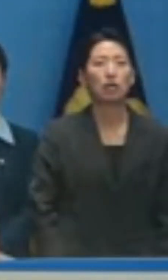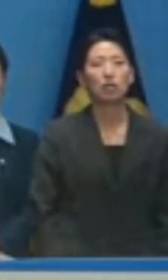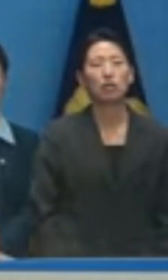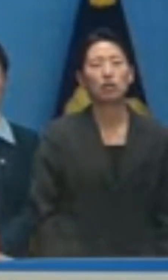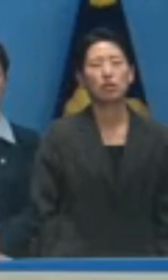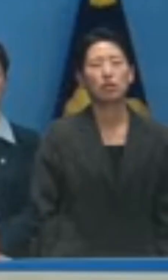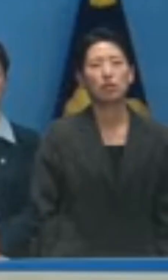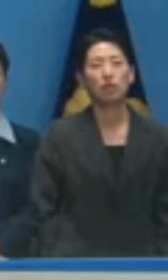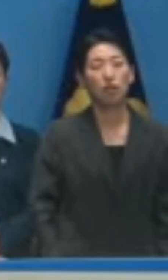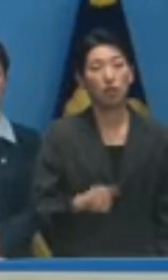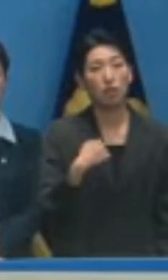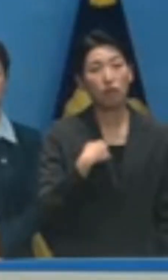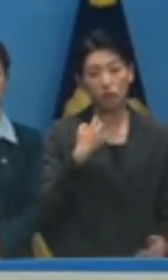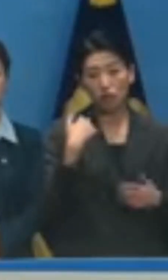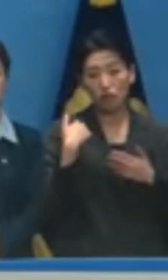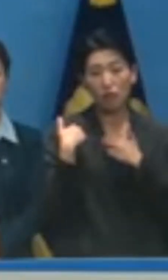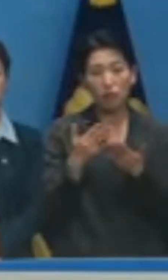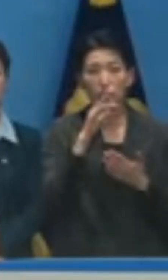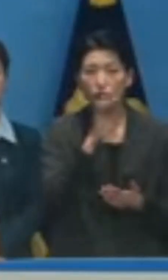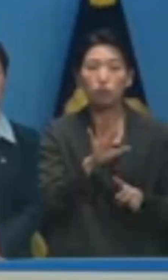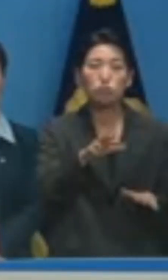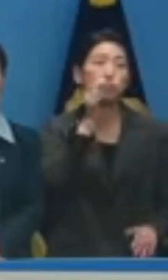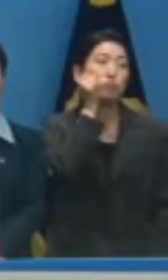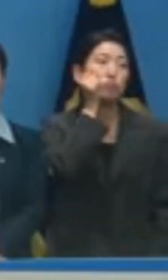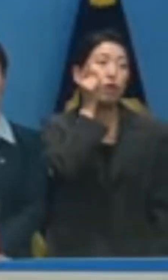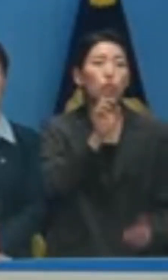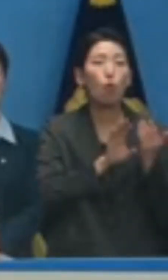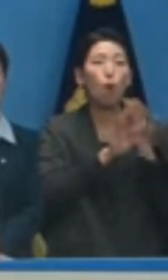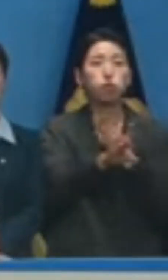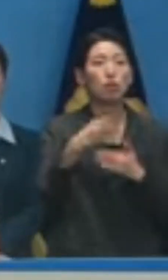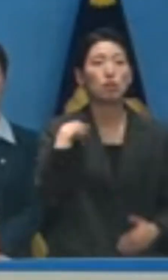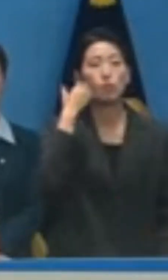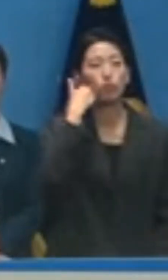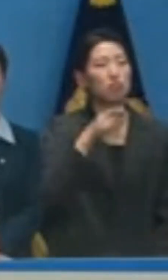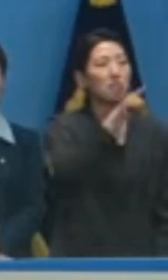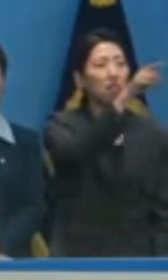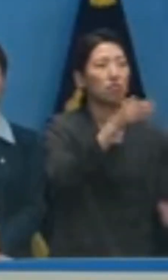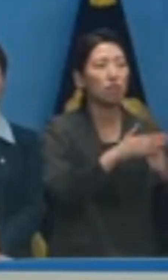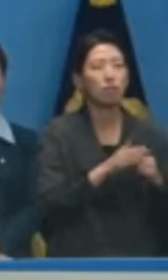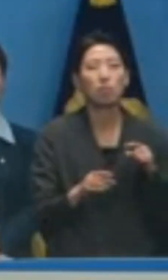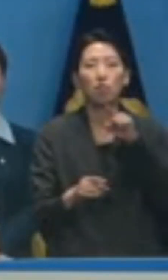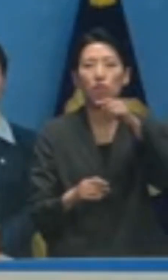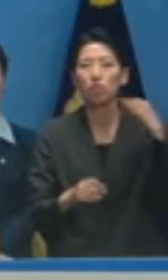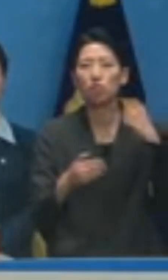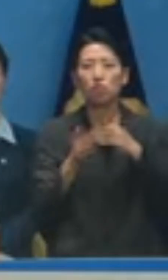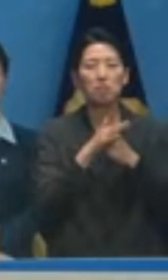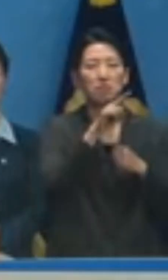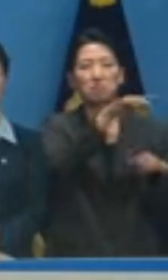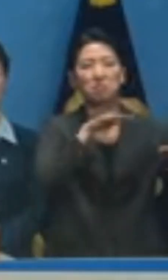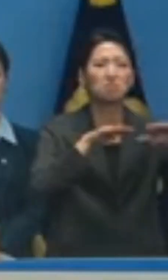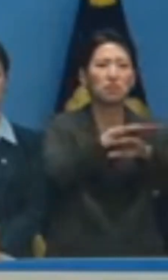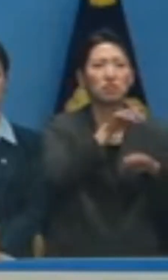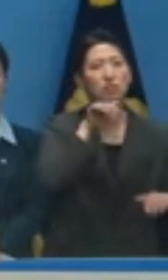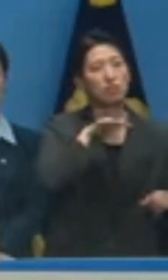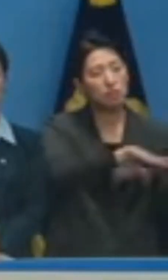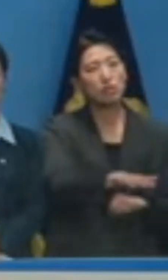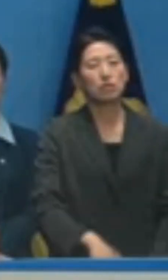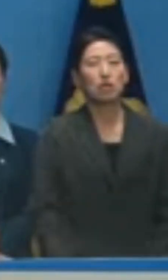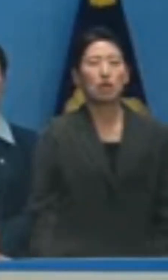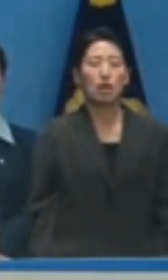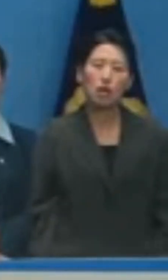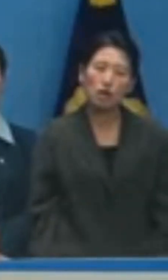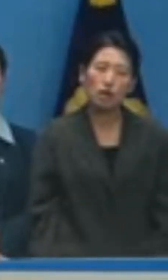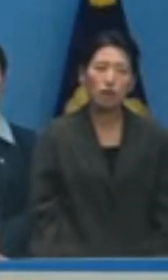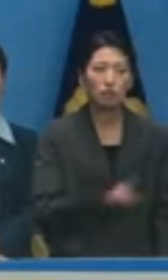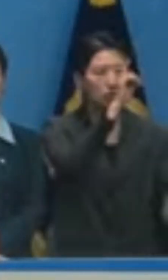없습니다. 사고로부터 한 달이 지난 지금 책임은 떠넘겨지고 대책은 무한합니다. 우리는 정부 그리고